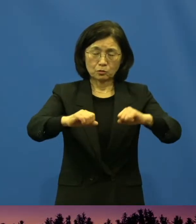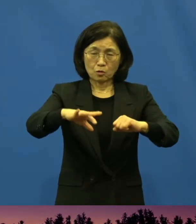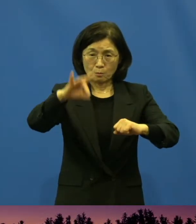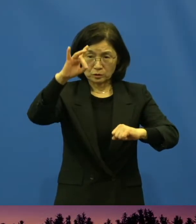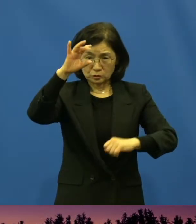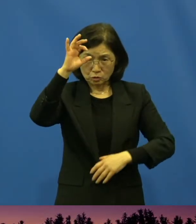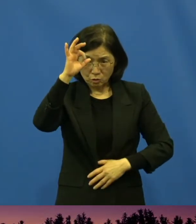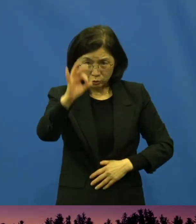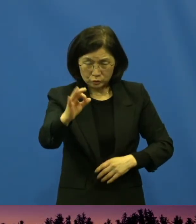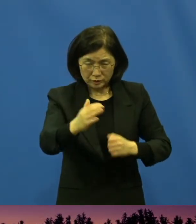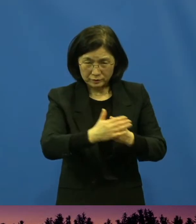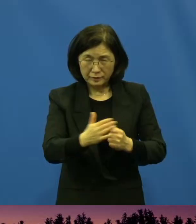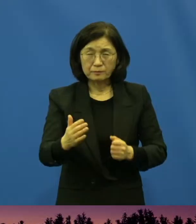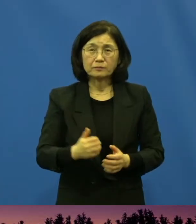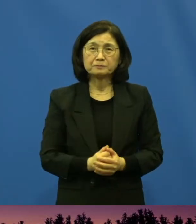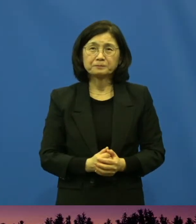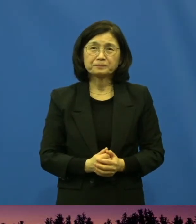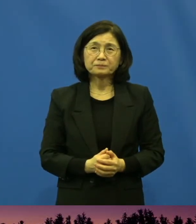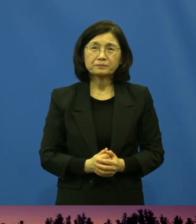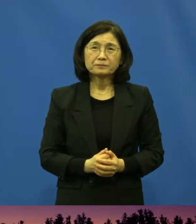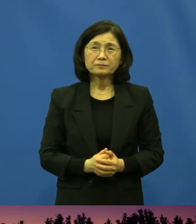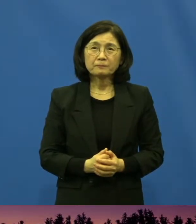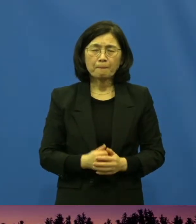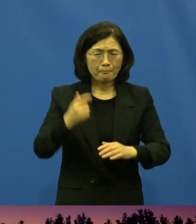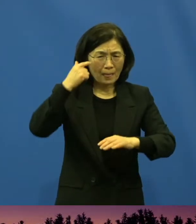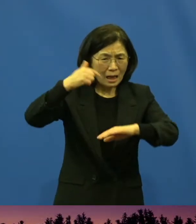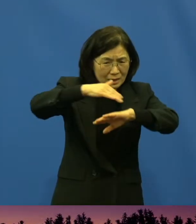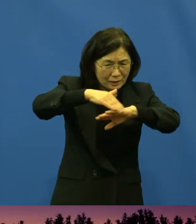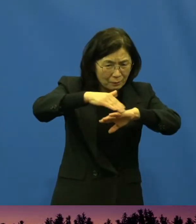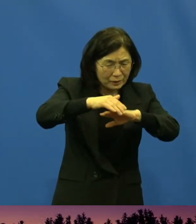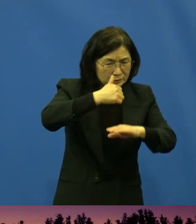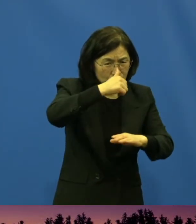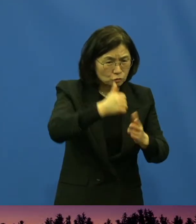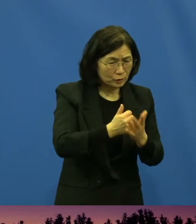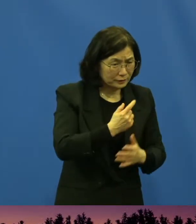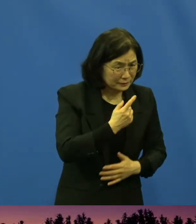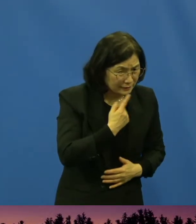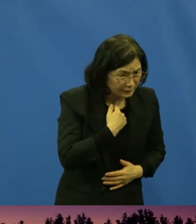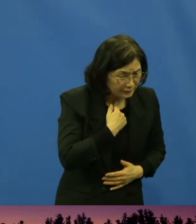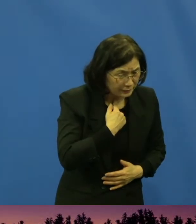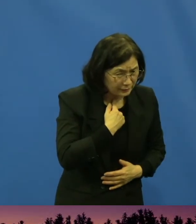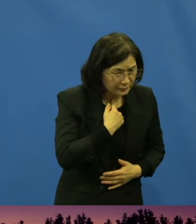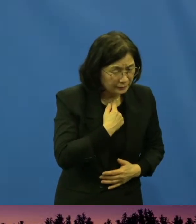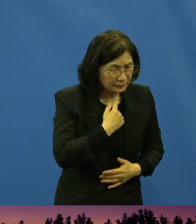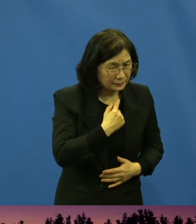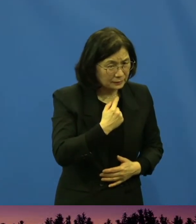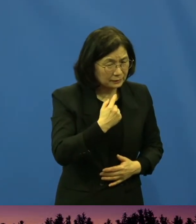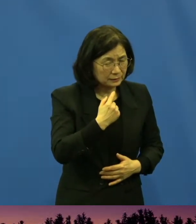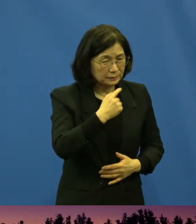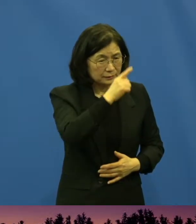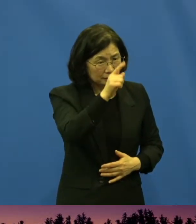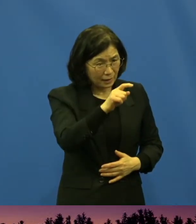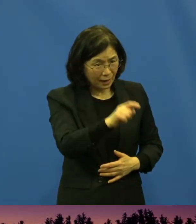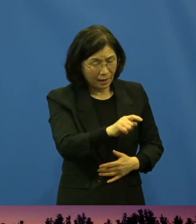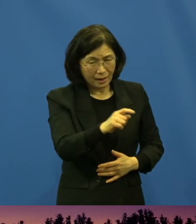이게 짓고 싶어 아예 작정하고 죄를 지은 것인가? 아니면 짓지 않으려고 애를 쓰다가 지은